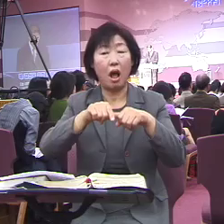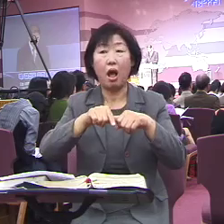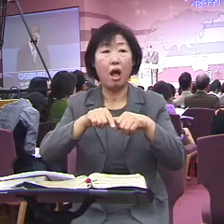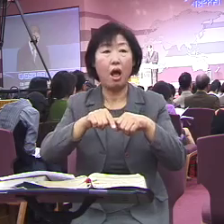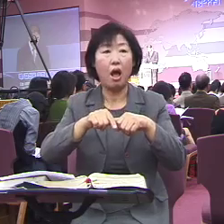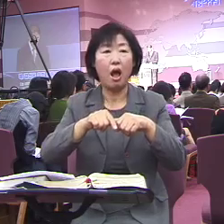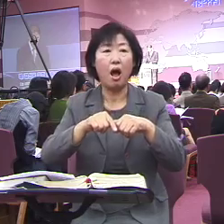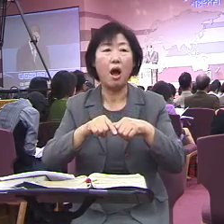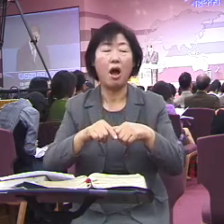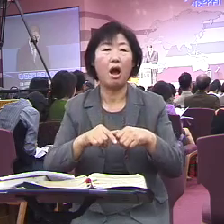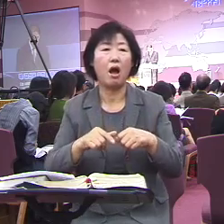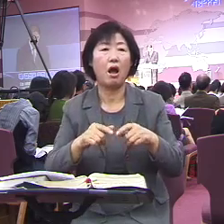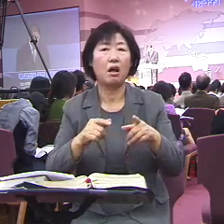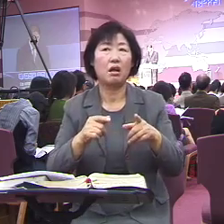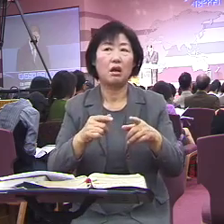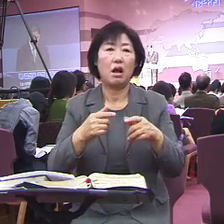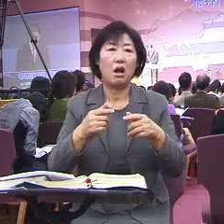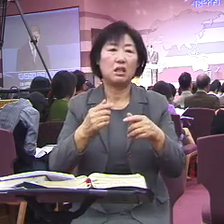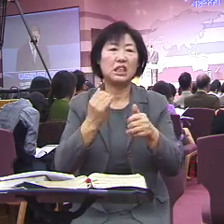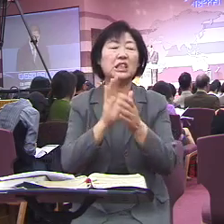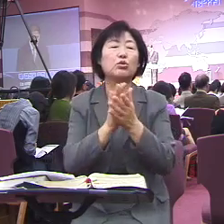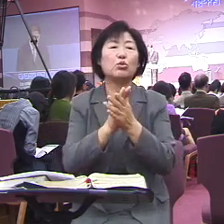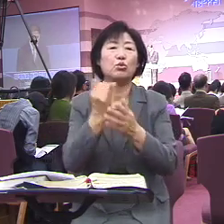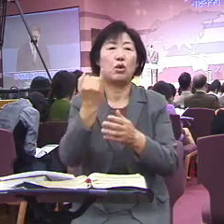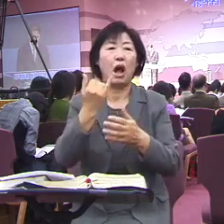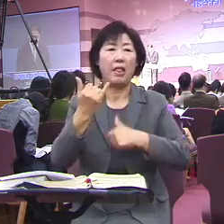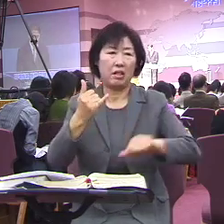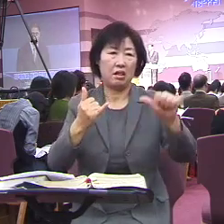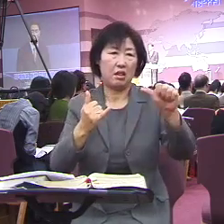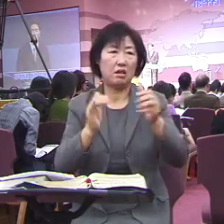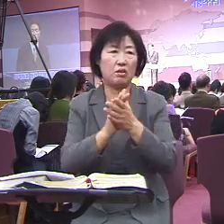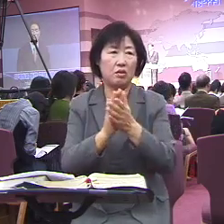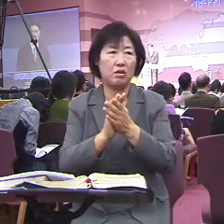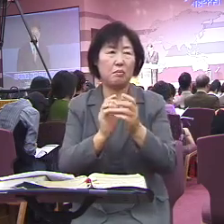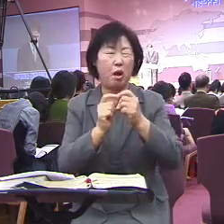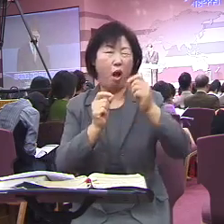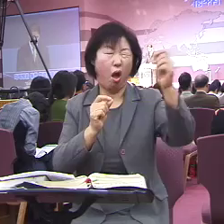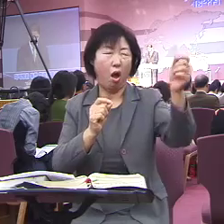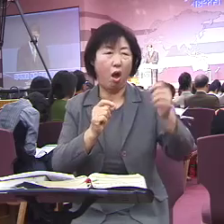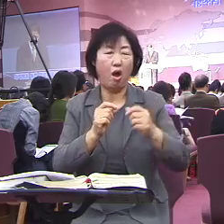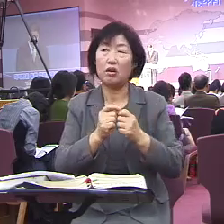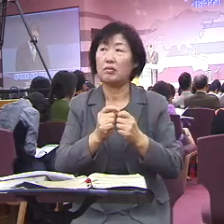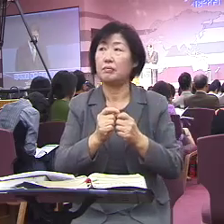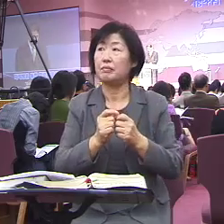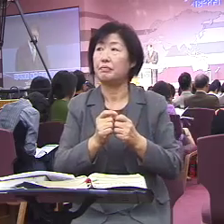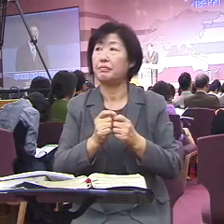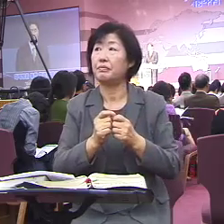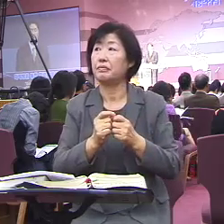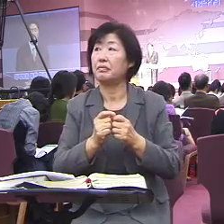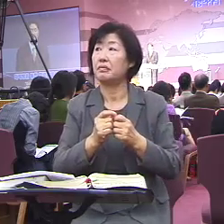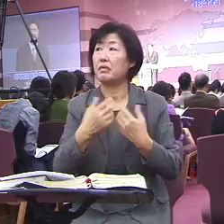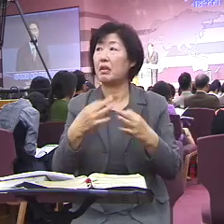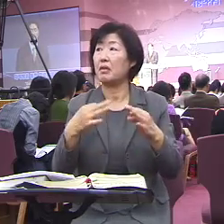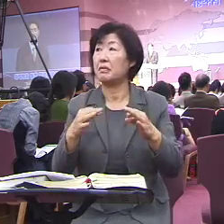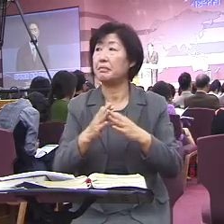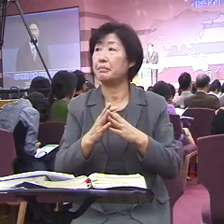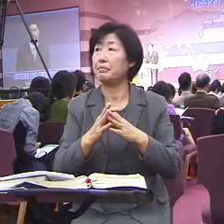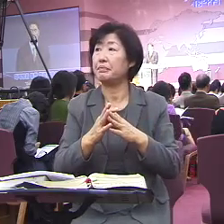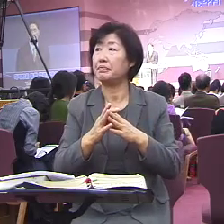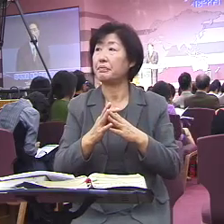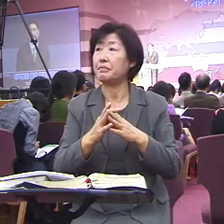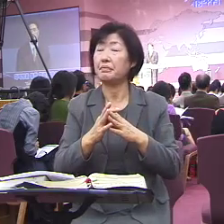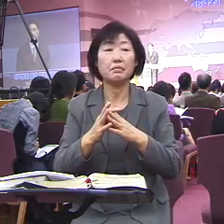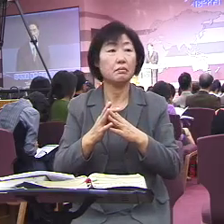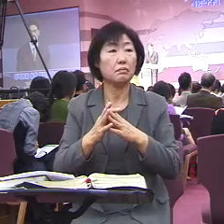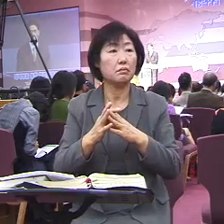감사드리겠습니다. 금요일 할로윈 데이가 금요일 다락방 모임과 겹치게 되면서 매년 가졌던 가을